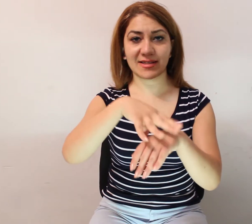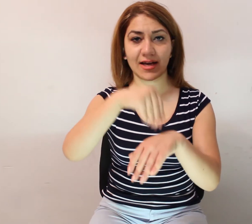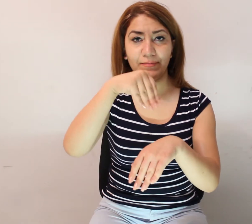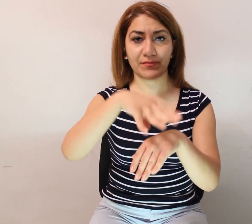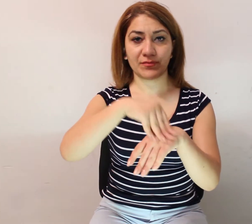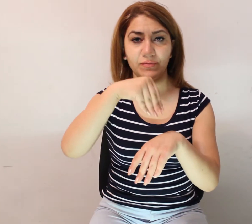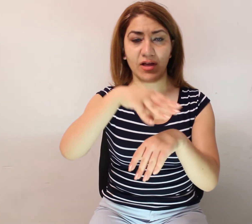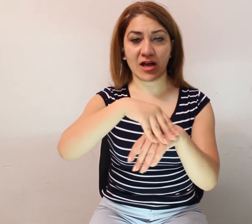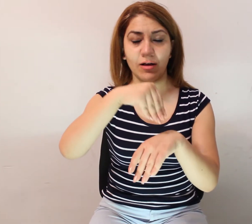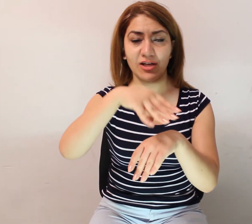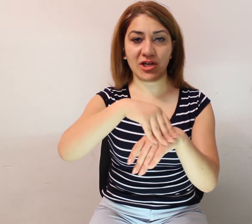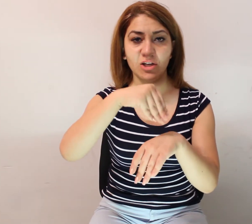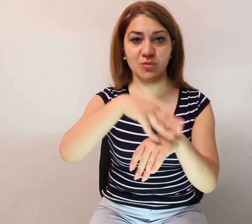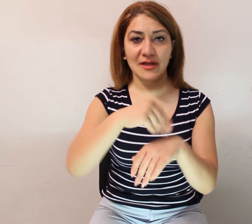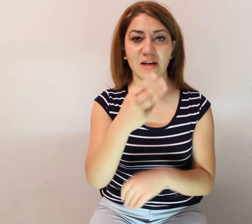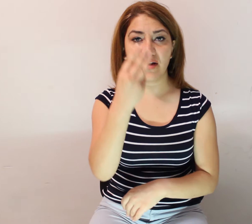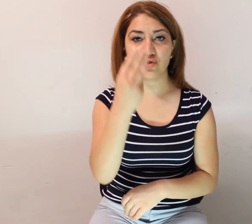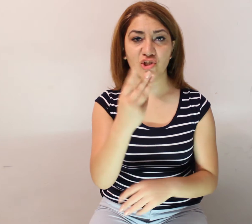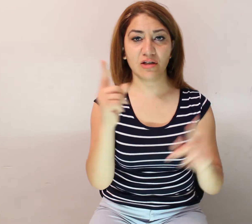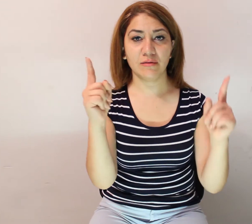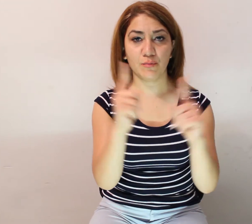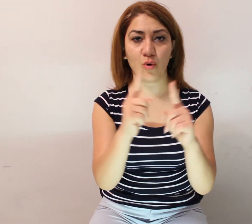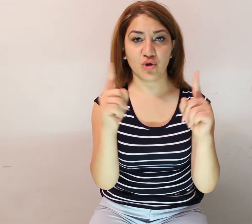Շվեդիա, հաճախ ասում են նաև շ փոքր,